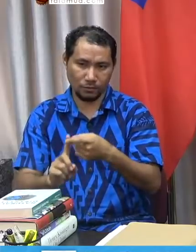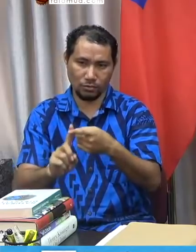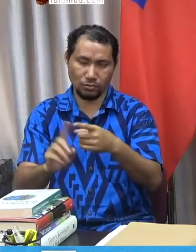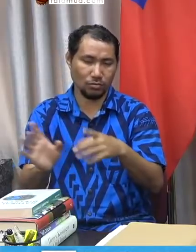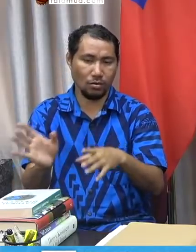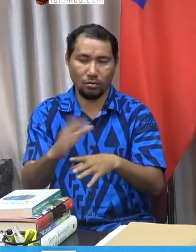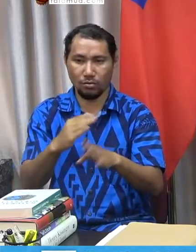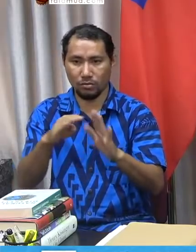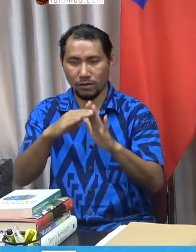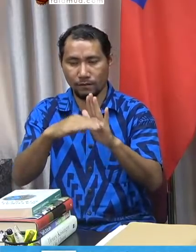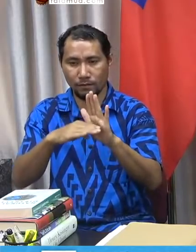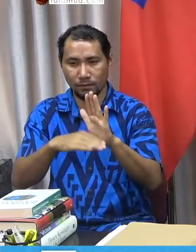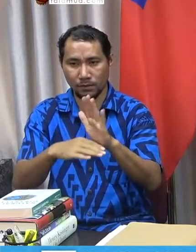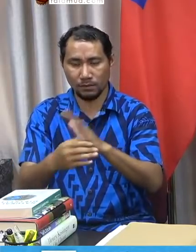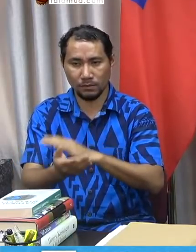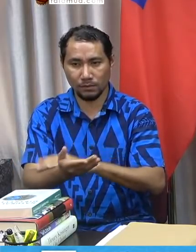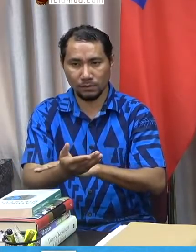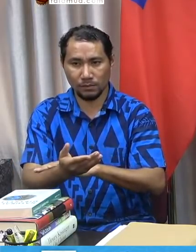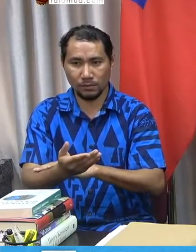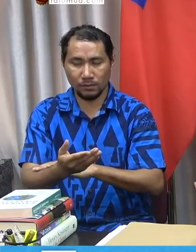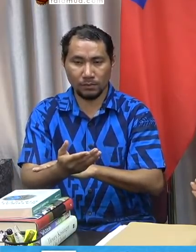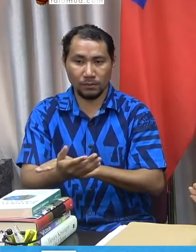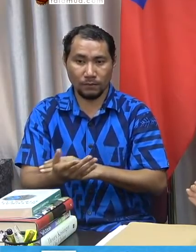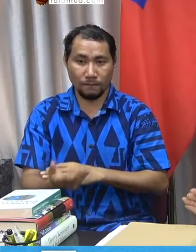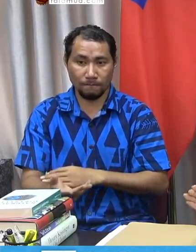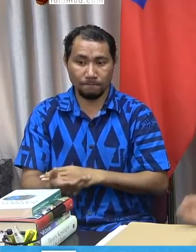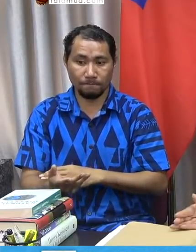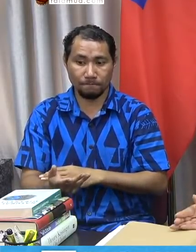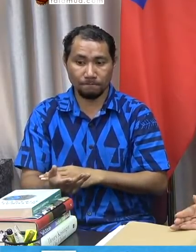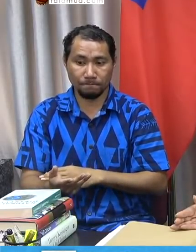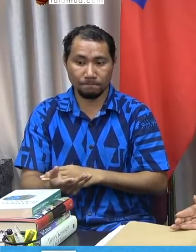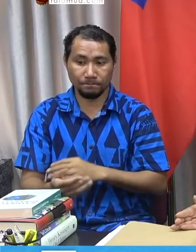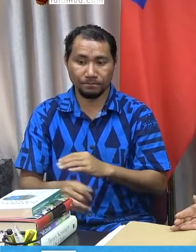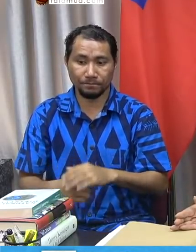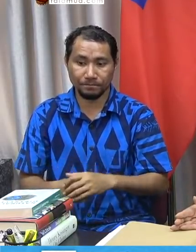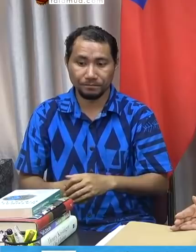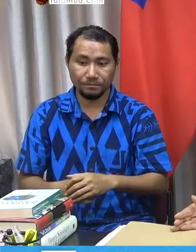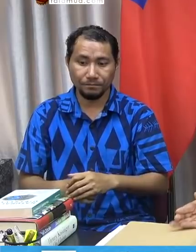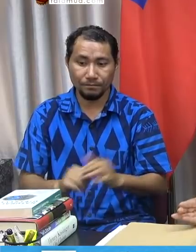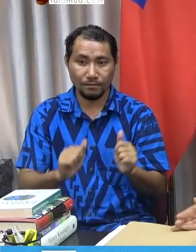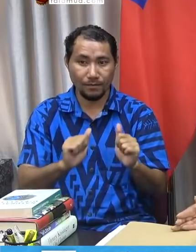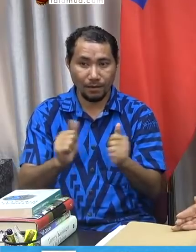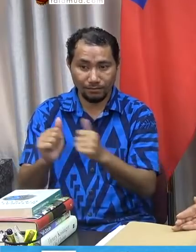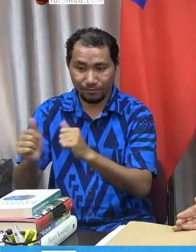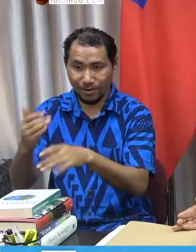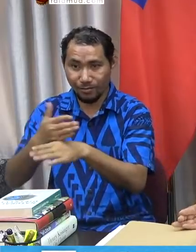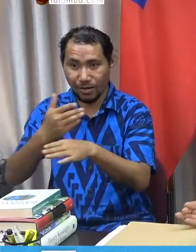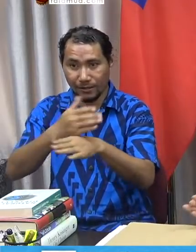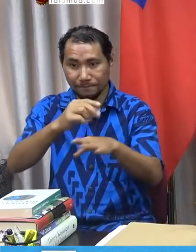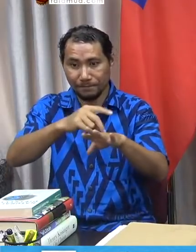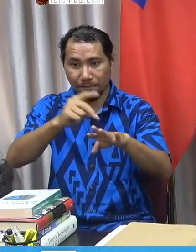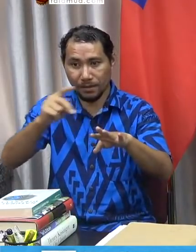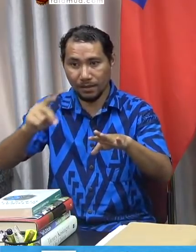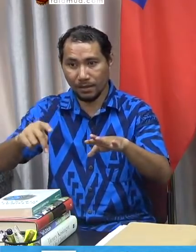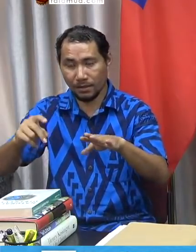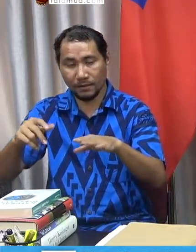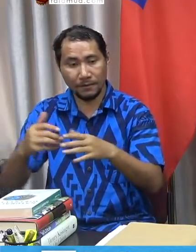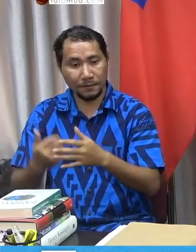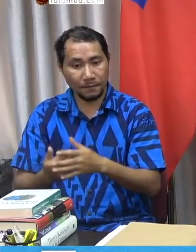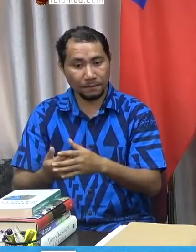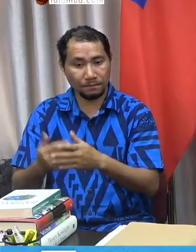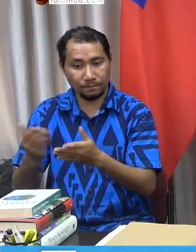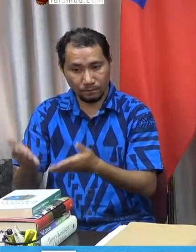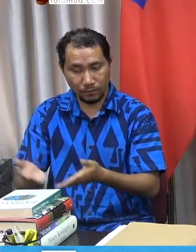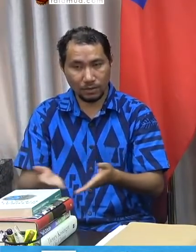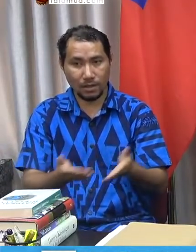o lava i le valea, i le mae ai o le ngaruenga le palemene. Matui na atu